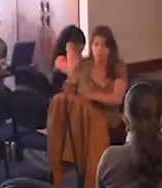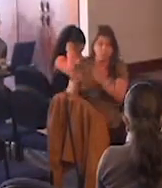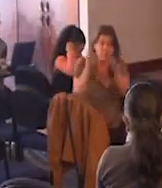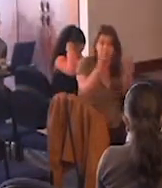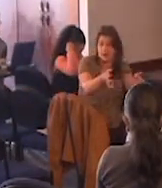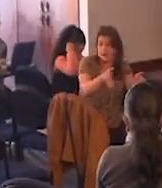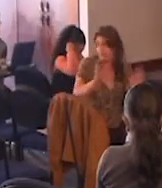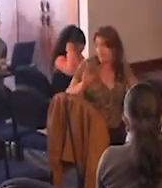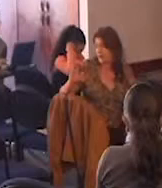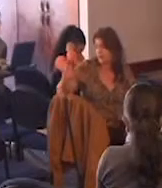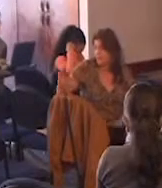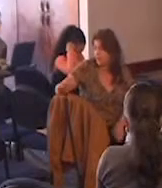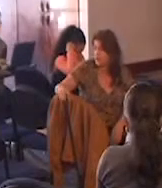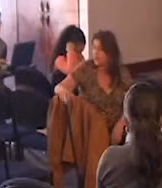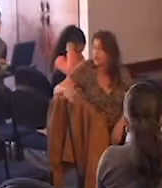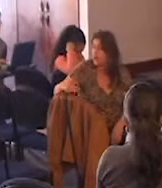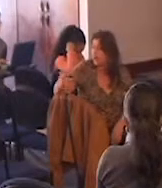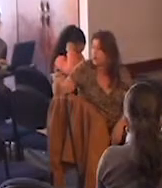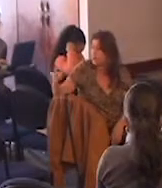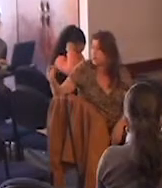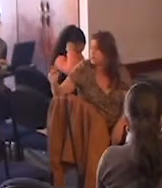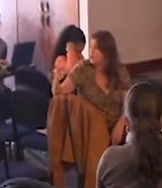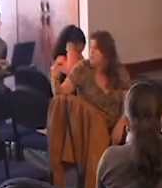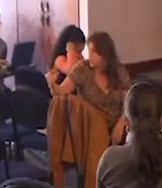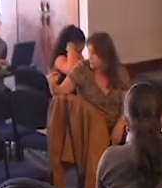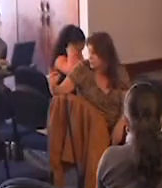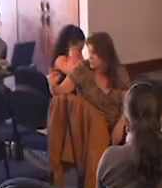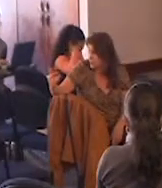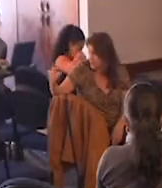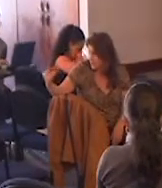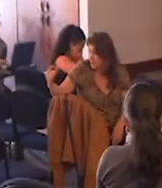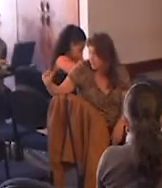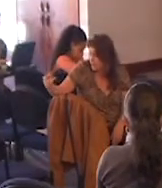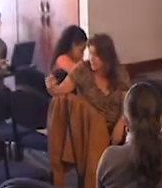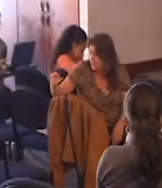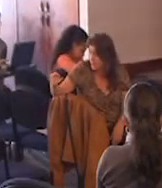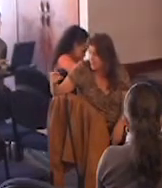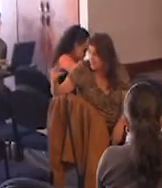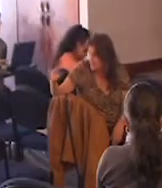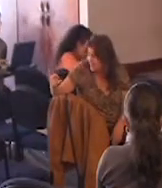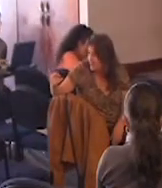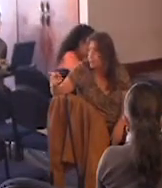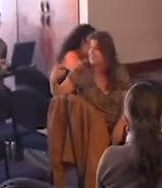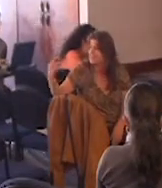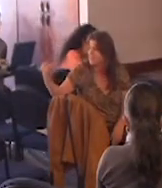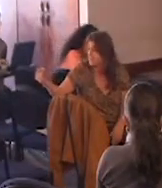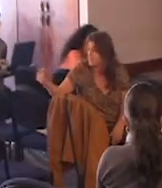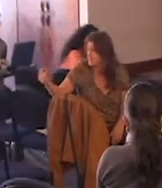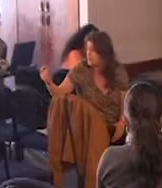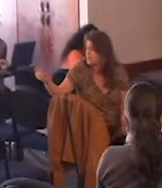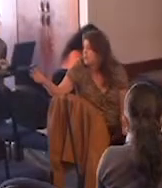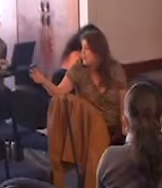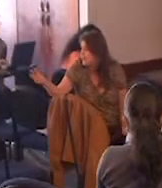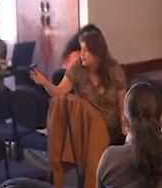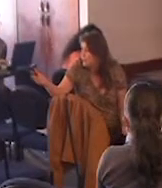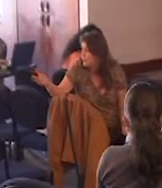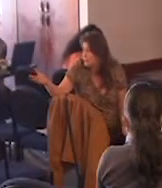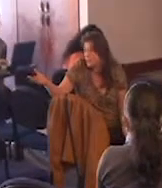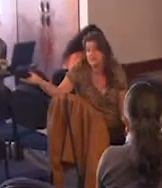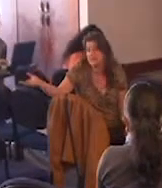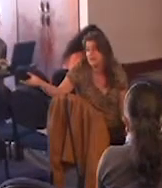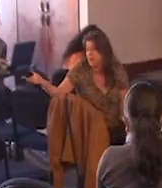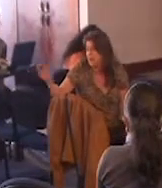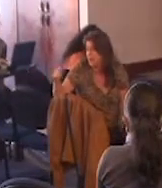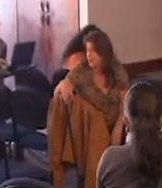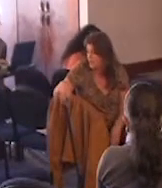personas regulares, y usted a especiales no. A un maestro yo pienso que la pedagogía es esa, le enseñaron a enseñar. Y